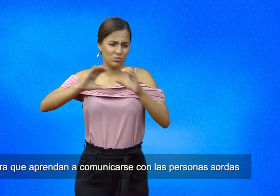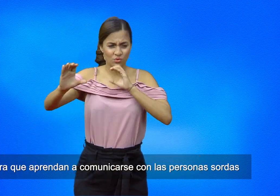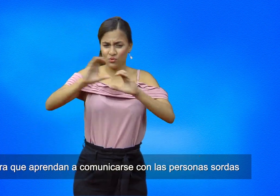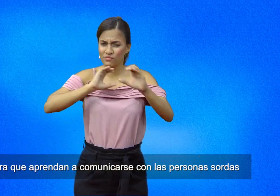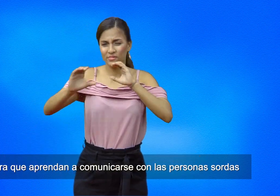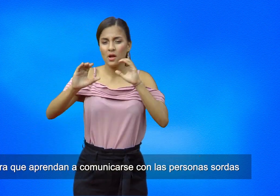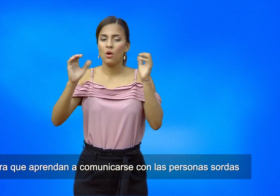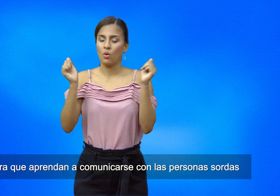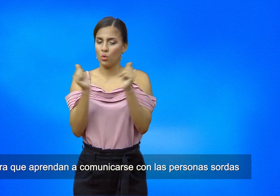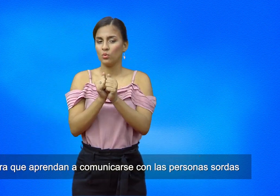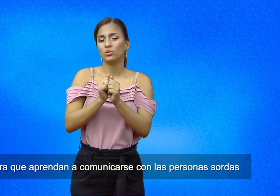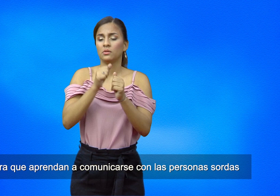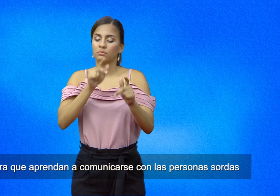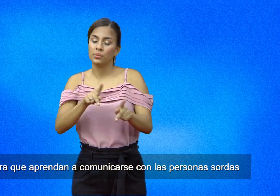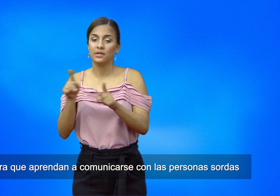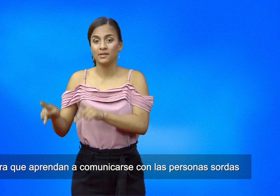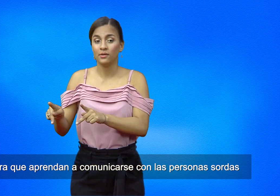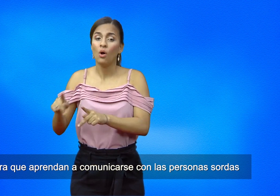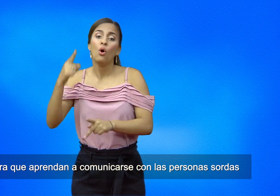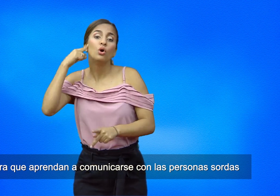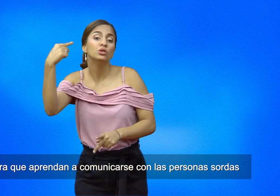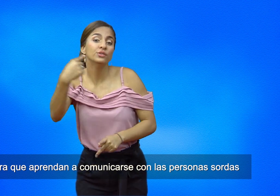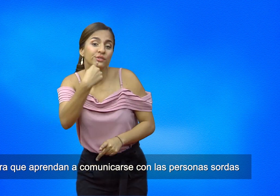a comunicarse con las personas sordas